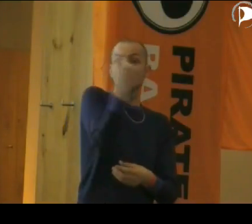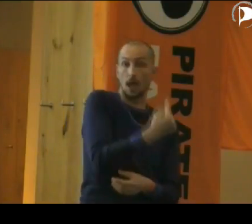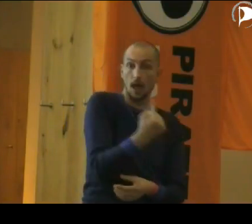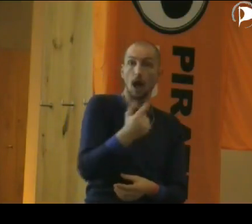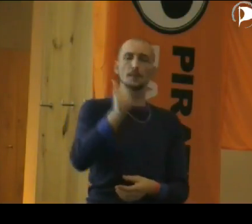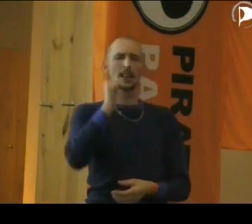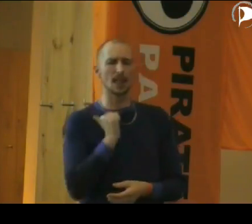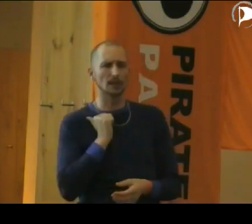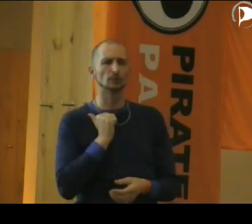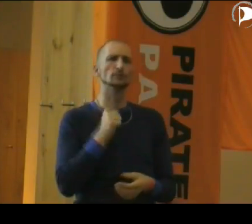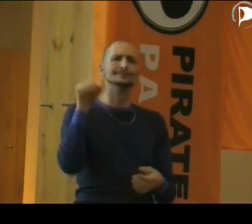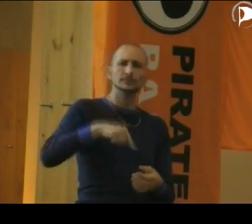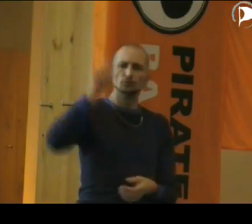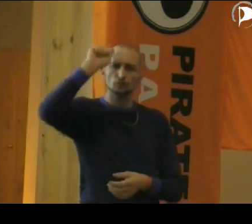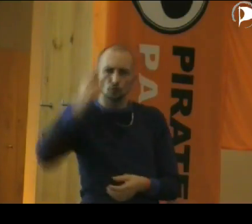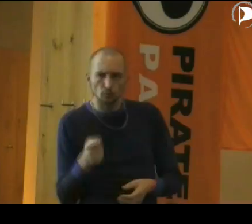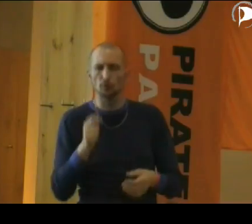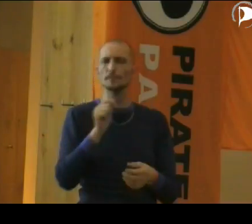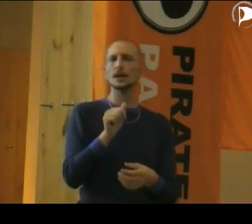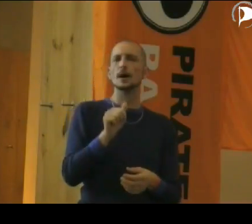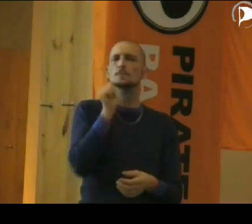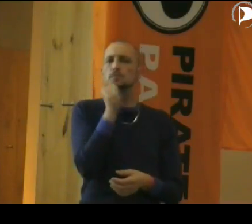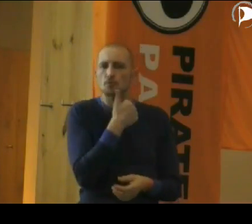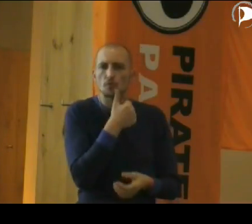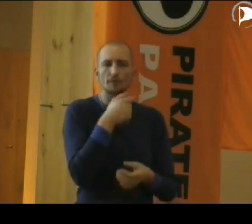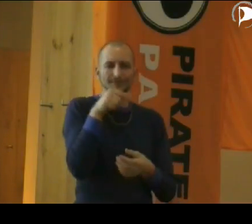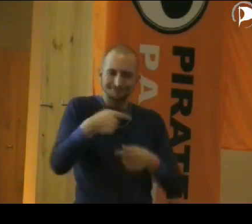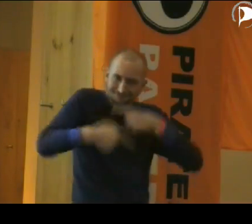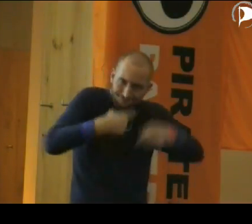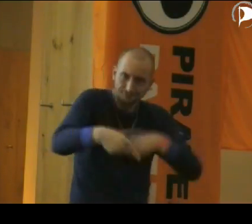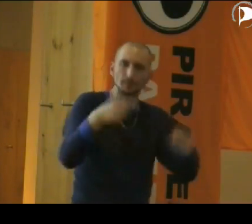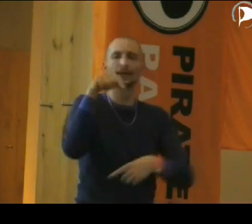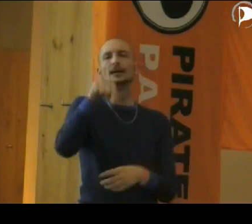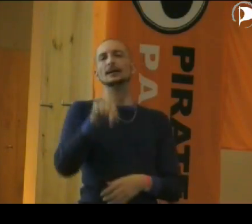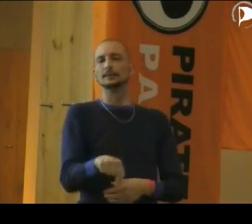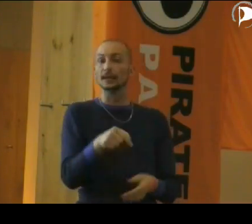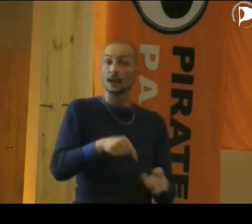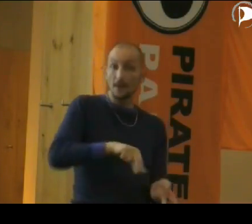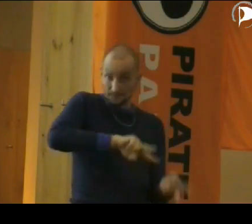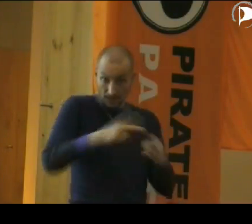leistungsorientierung oder und wenn